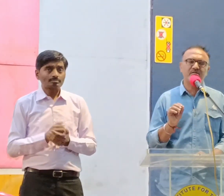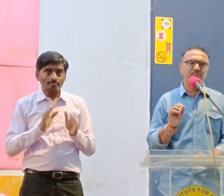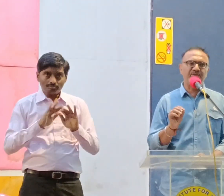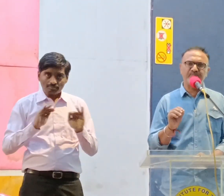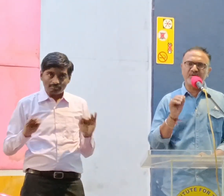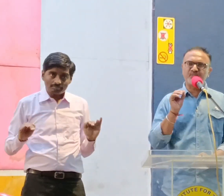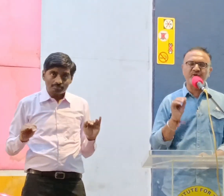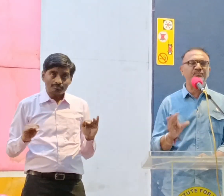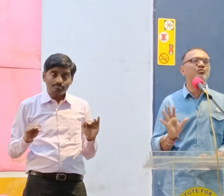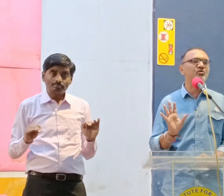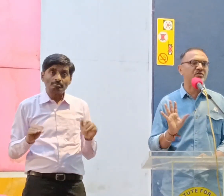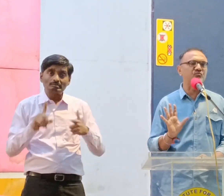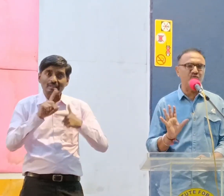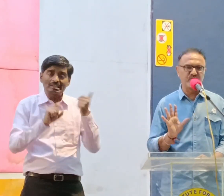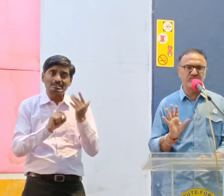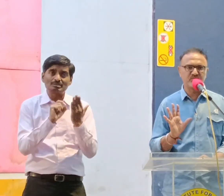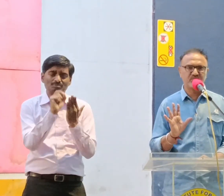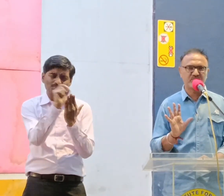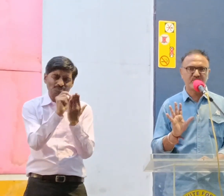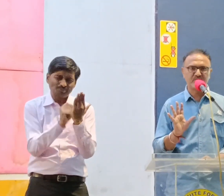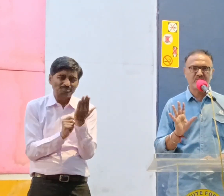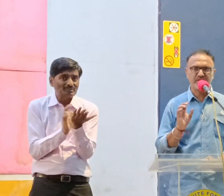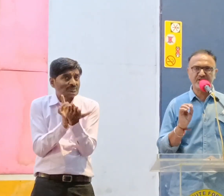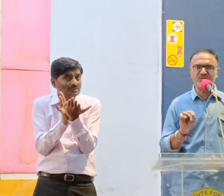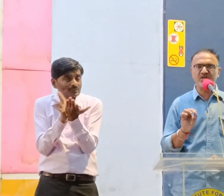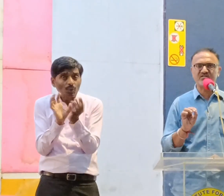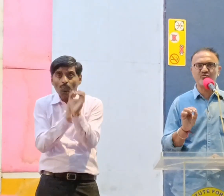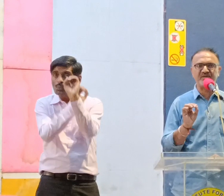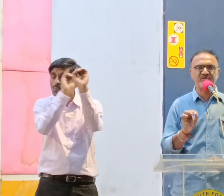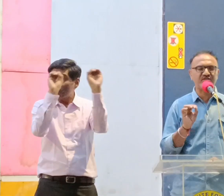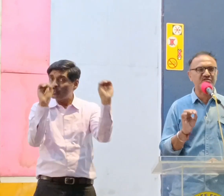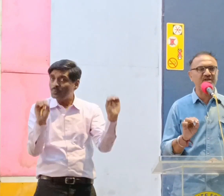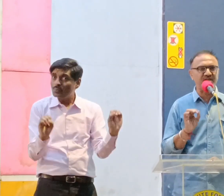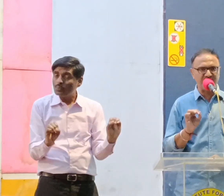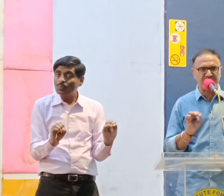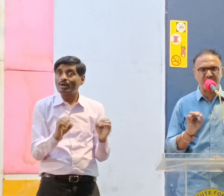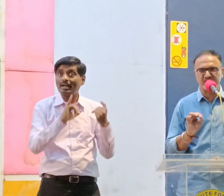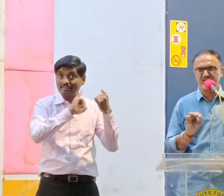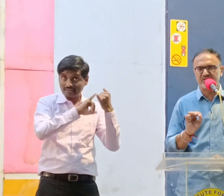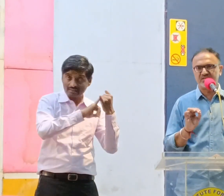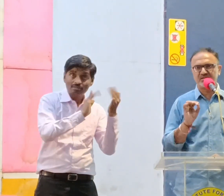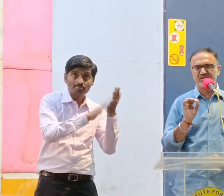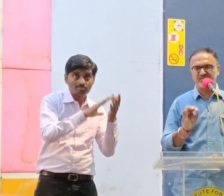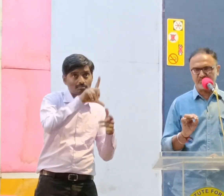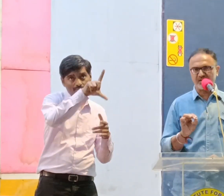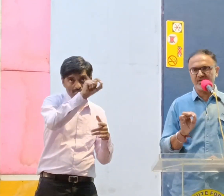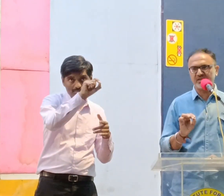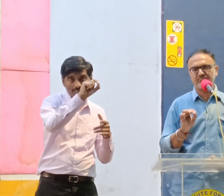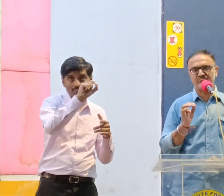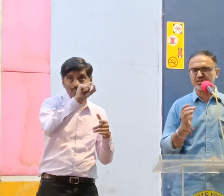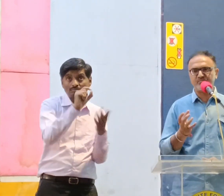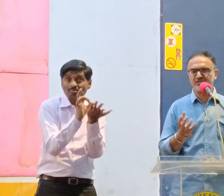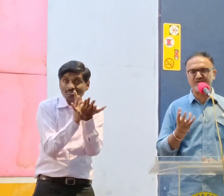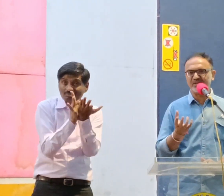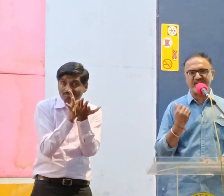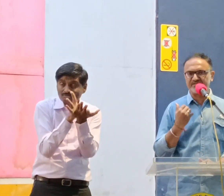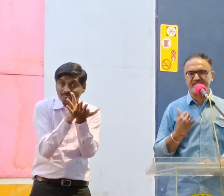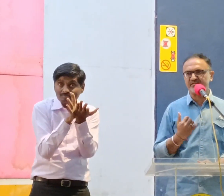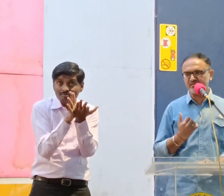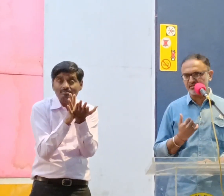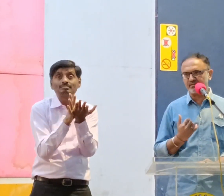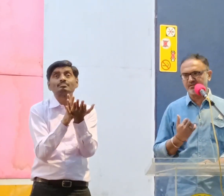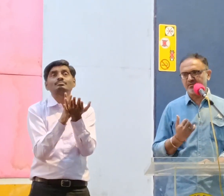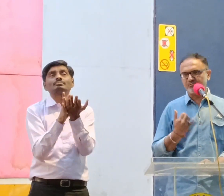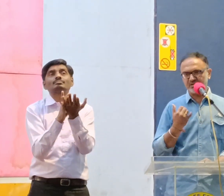બાળકોએ પેપર પૂરેપૂરું લખવું, 80 માર્ક્સનું પેપર 10માને આવે છે, 12માને મને ખબર નથી, મારે